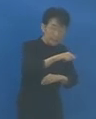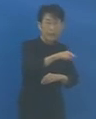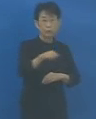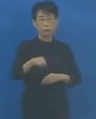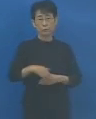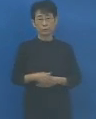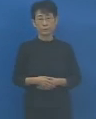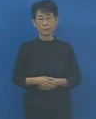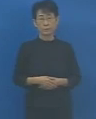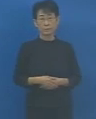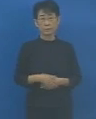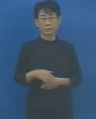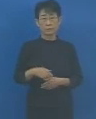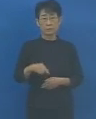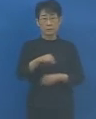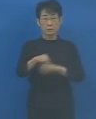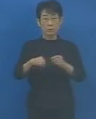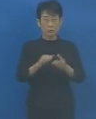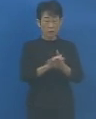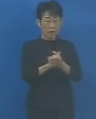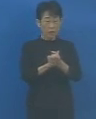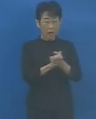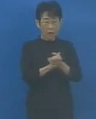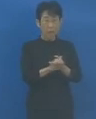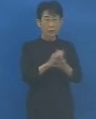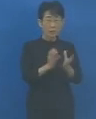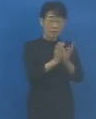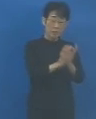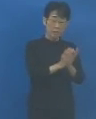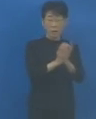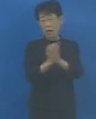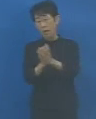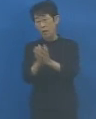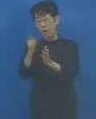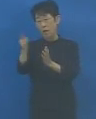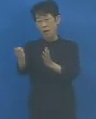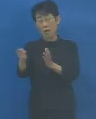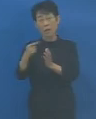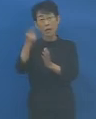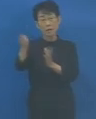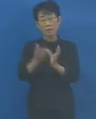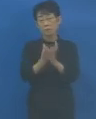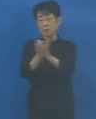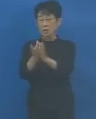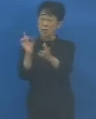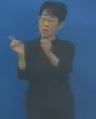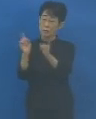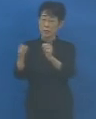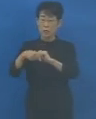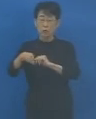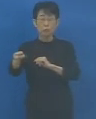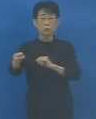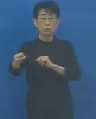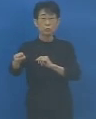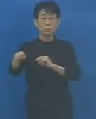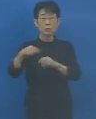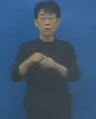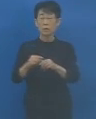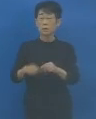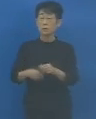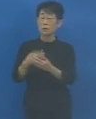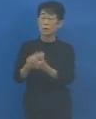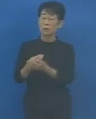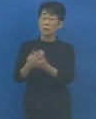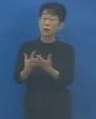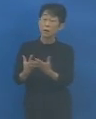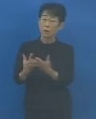しろ仲間内で、向こうに遊びに行くというか、まあ、向こうに出かけていくとかですね、そういう時が緩んで